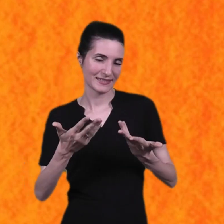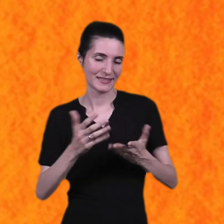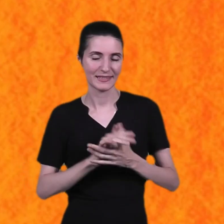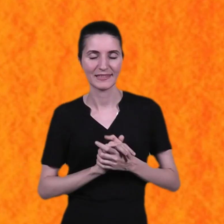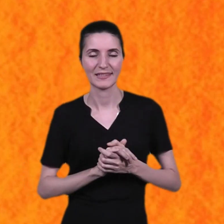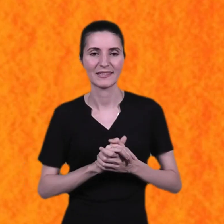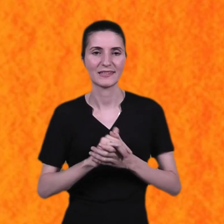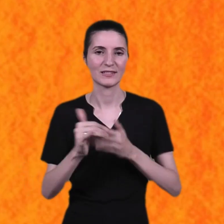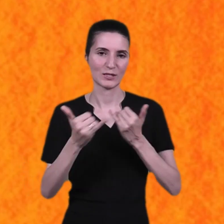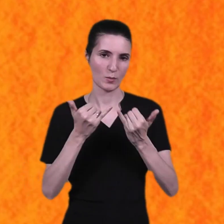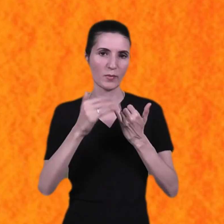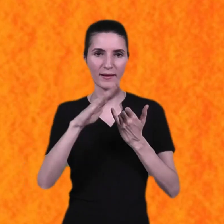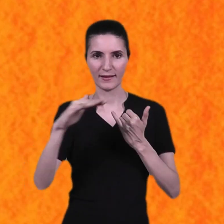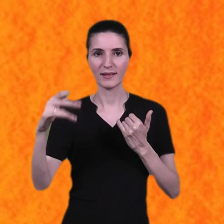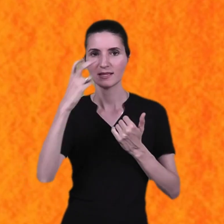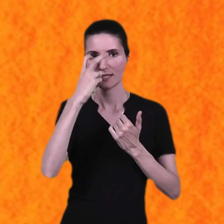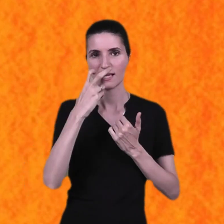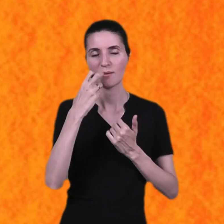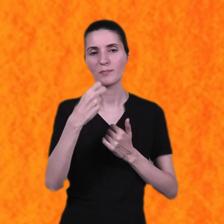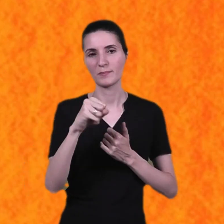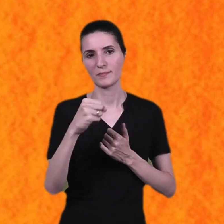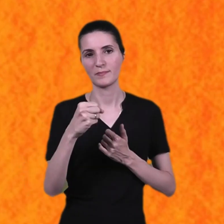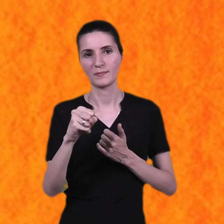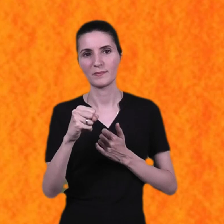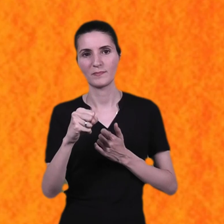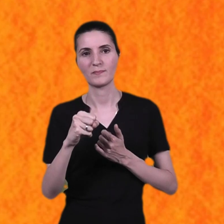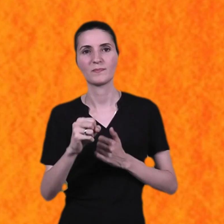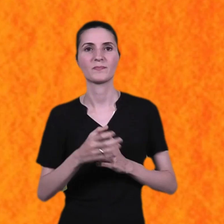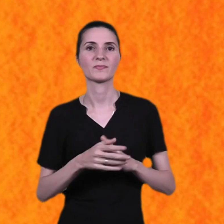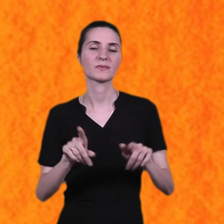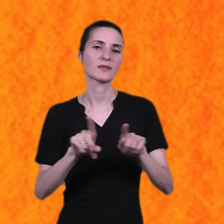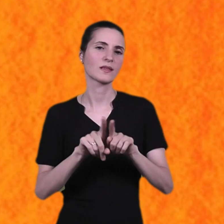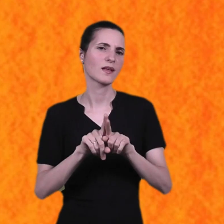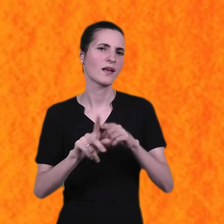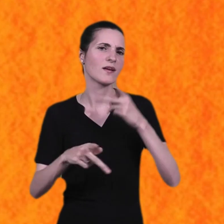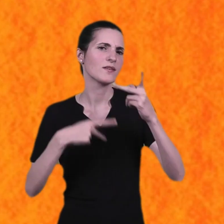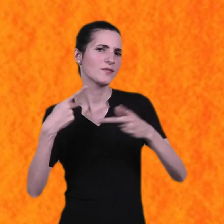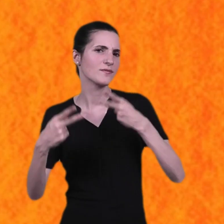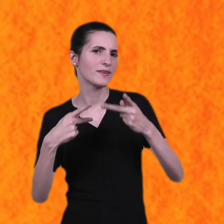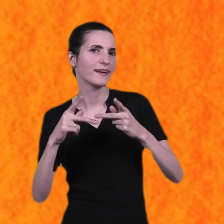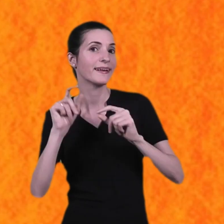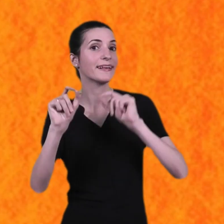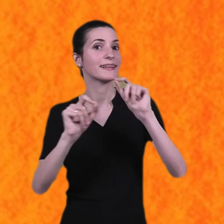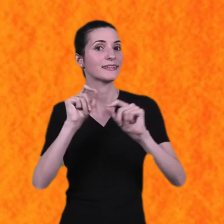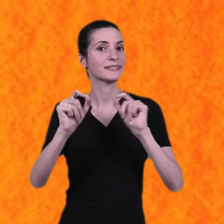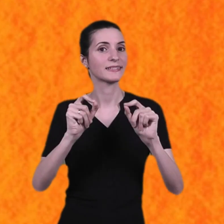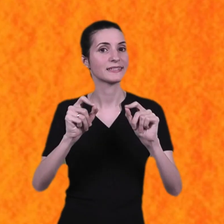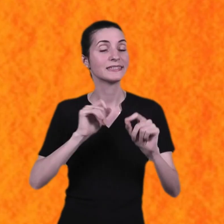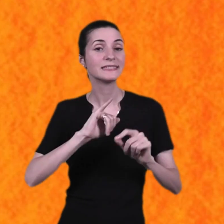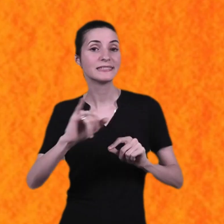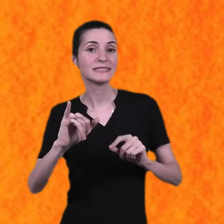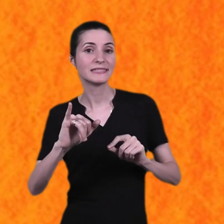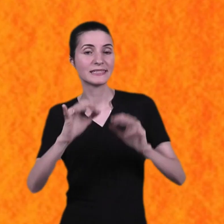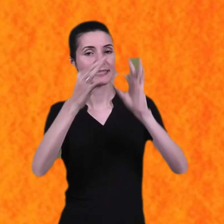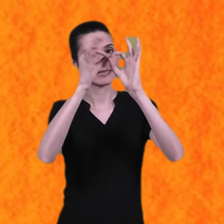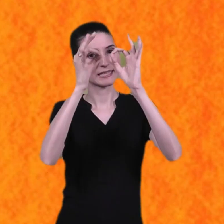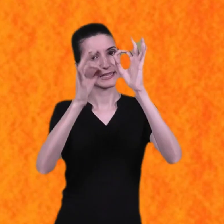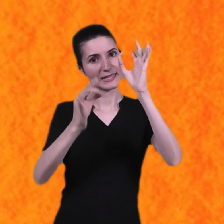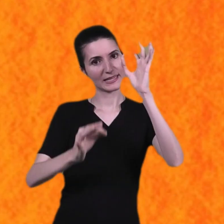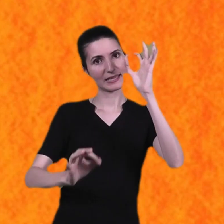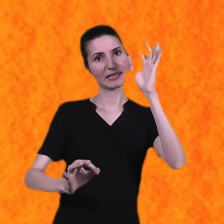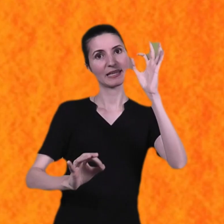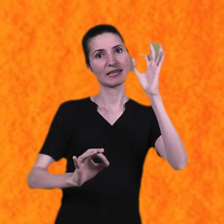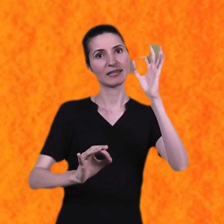aí. É importante que na descrição padrão, na audiodescrição padrão, se dê os